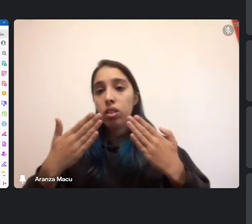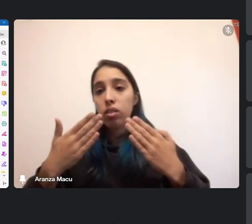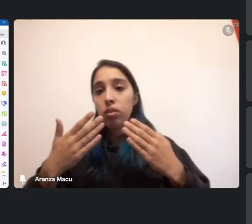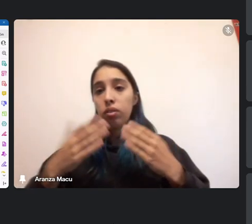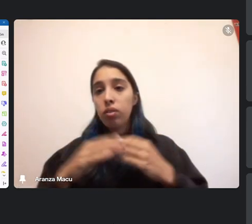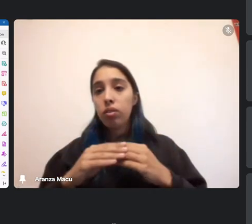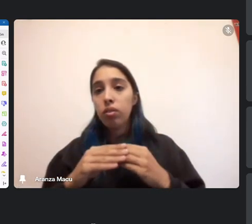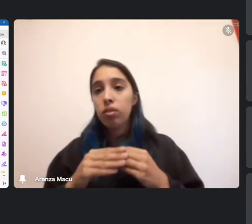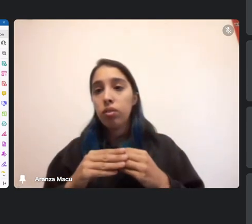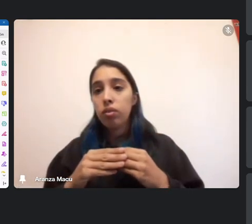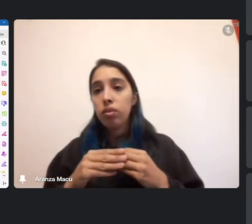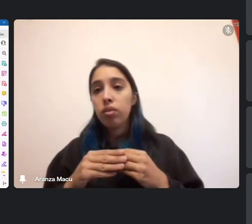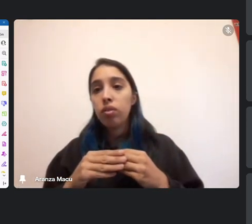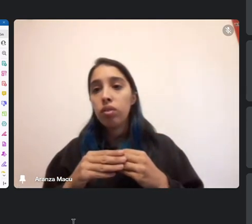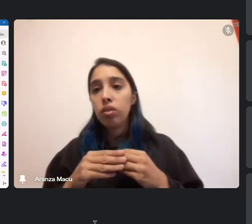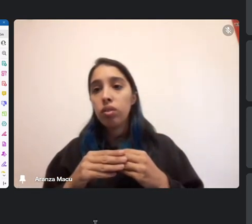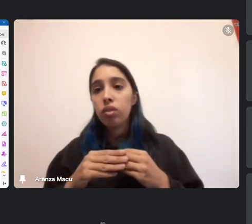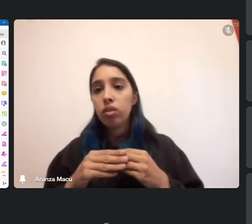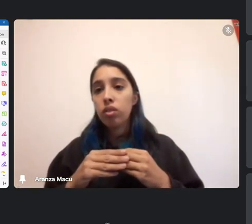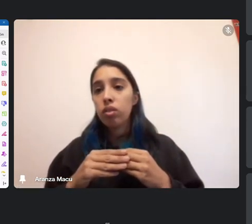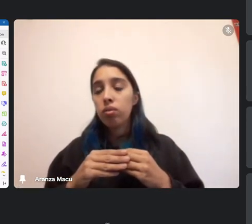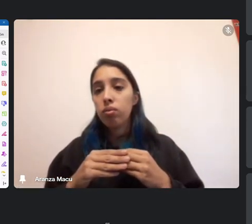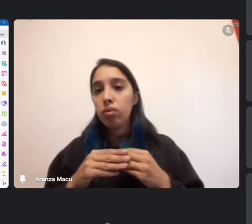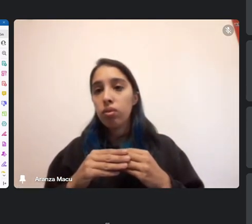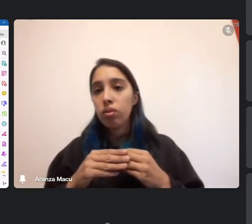y también pueden, ¿qué cosa?